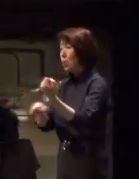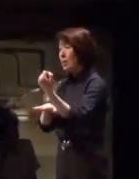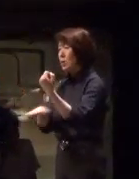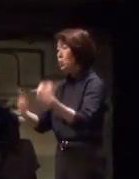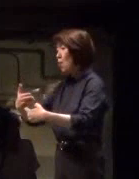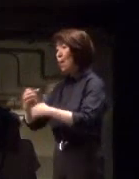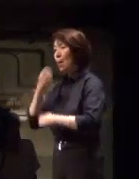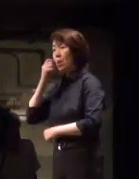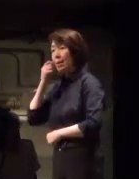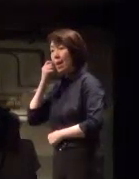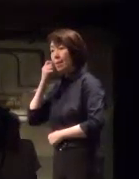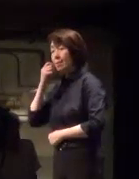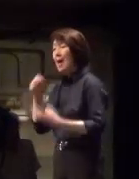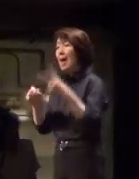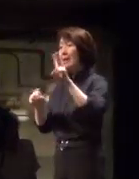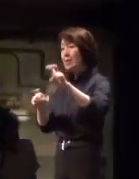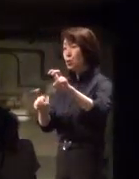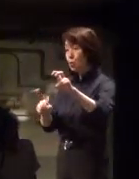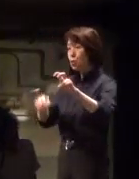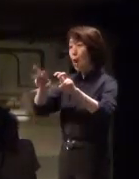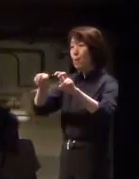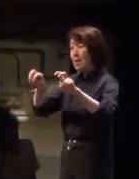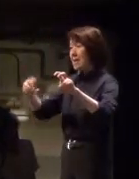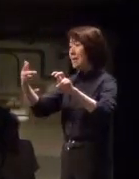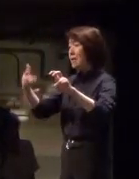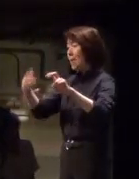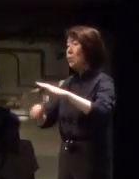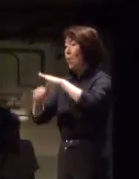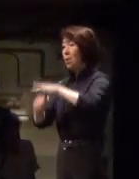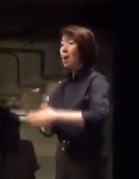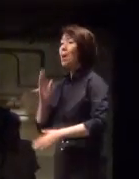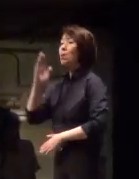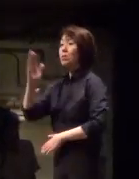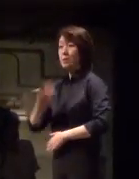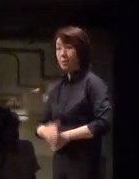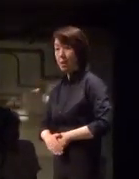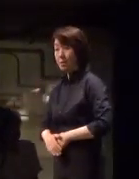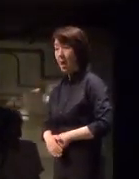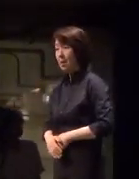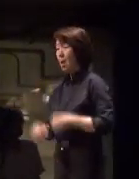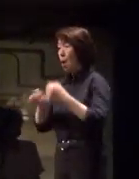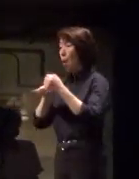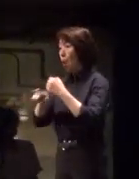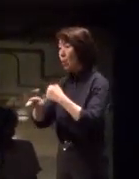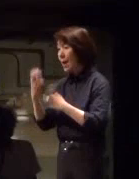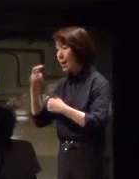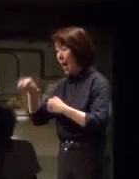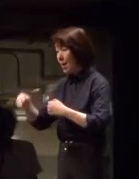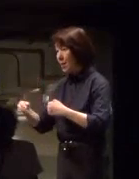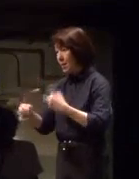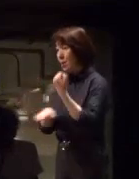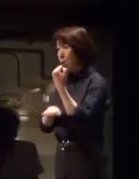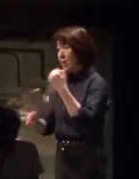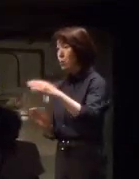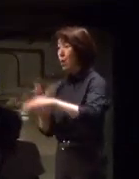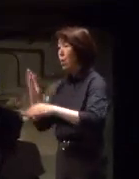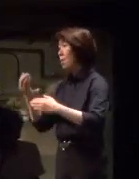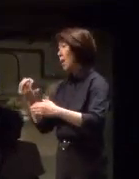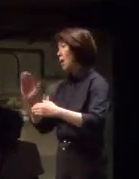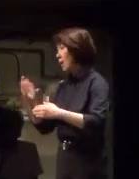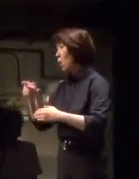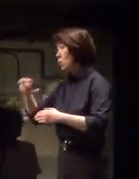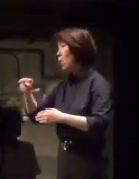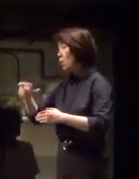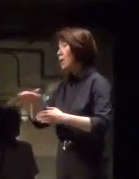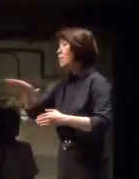ない、20ミリシーベルトまでと被爆は我慢しろと、放射線管理区域の基準は超えているけれどもそこに